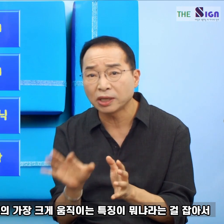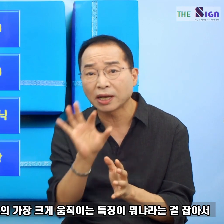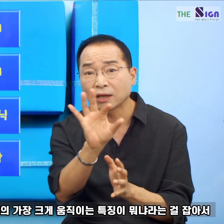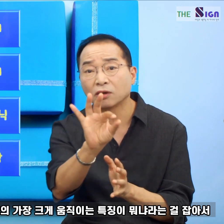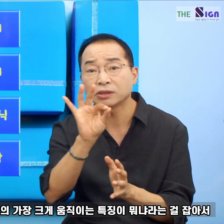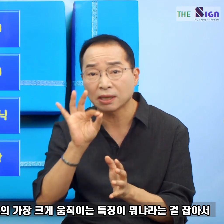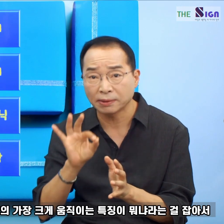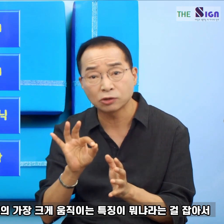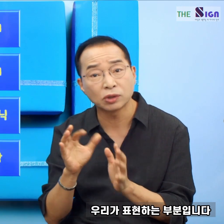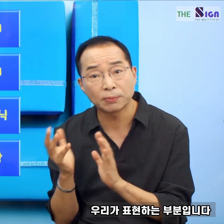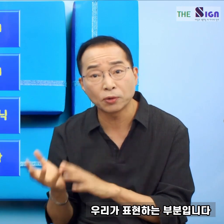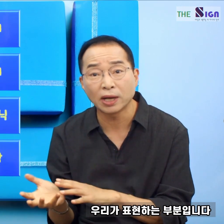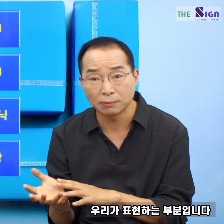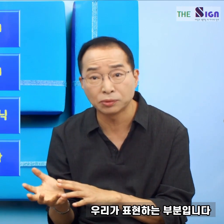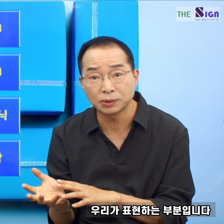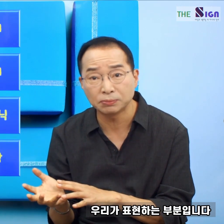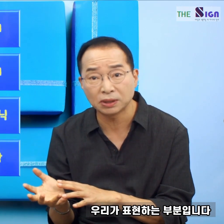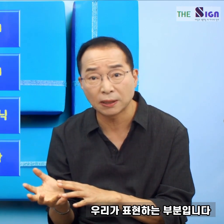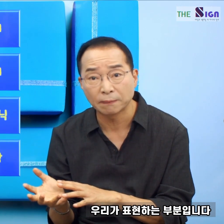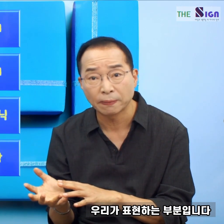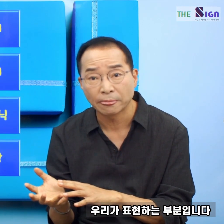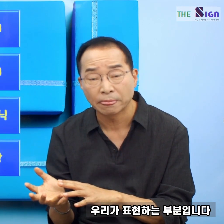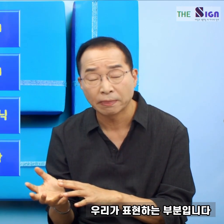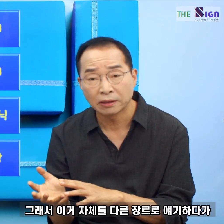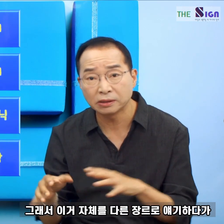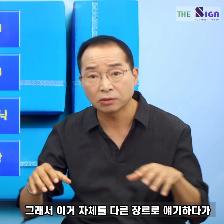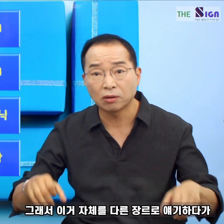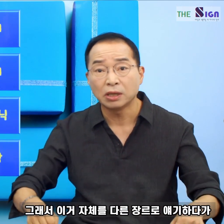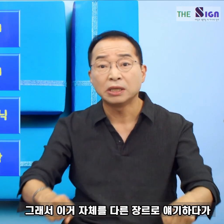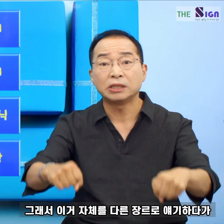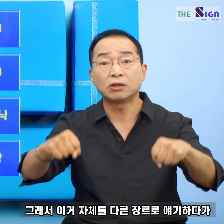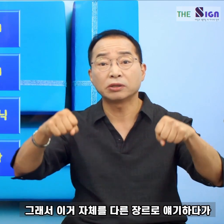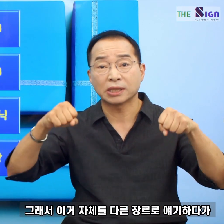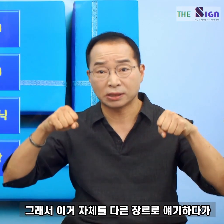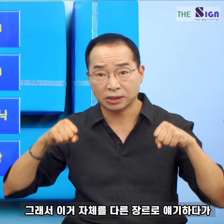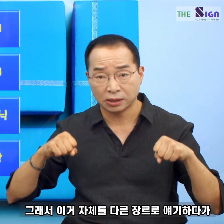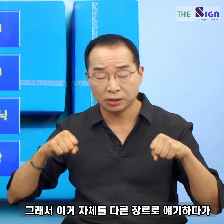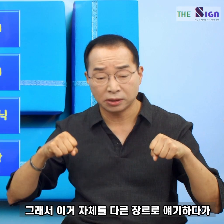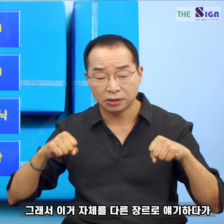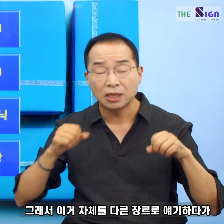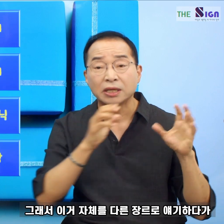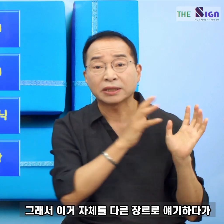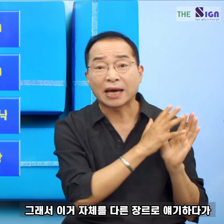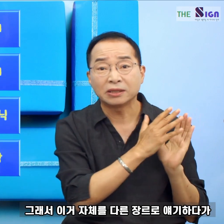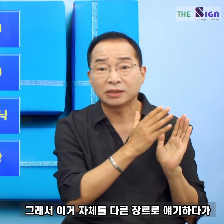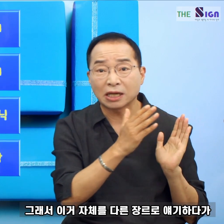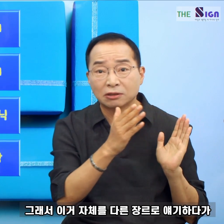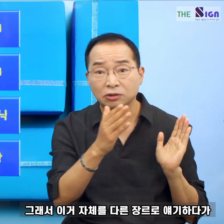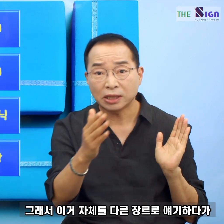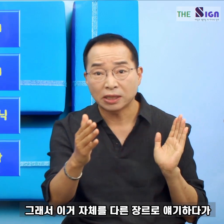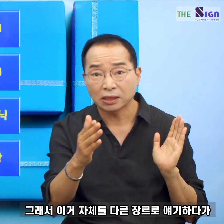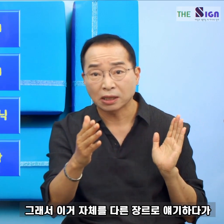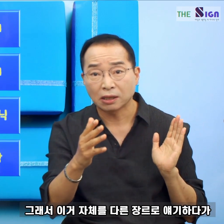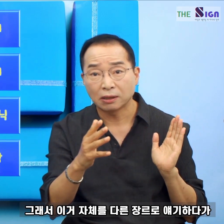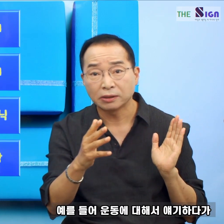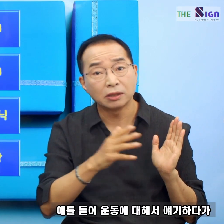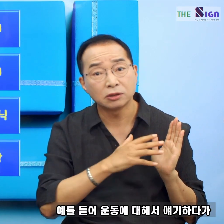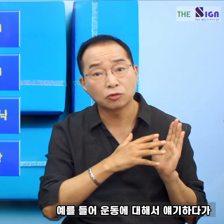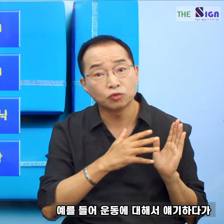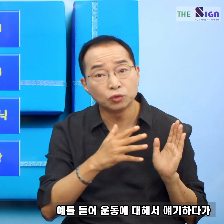뭐냐라는 걸 잡아서 우리가 표현하는 부분입니다. 그래서 이거 자체를 다른 장르로 얘기하다가, 예를 들어 운동에